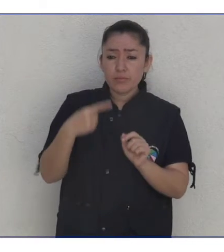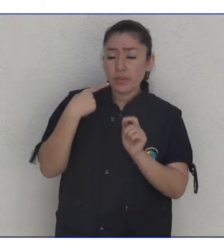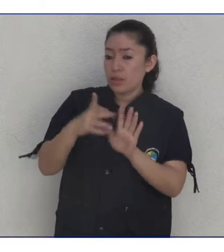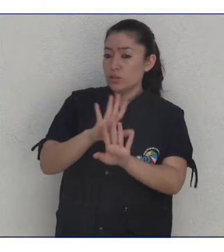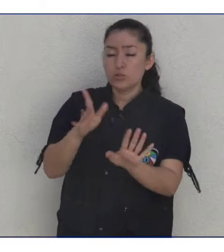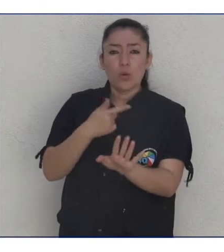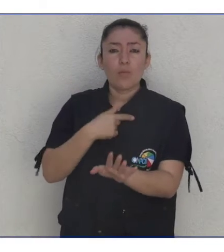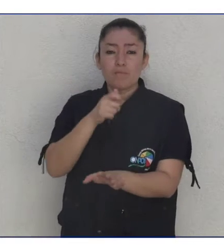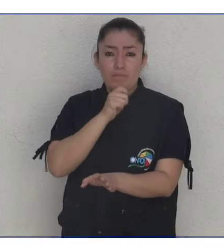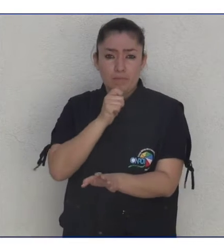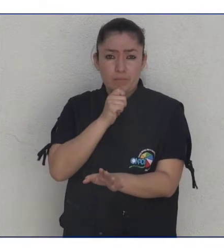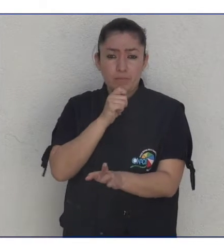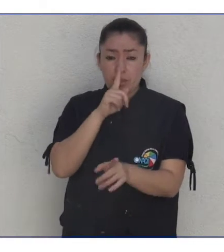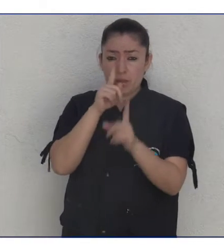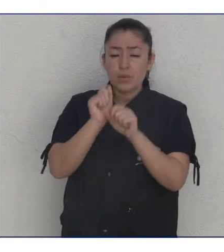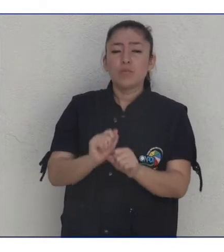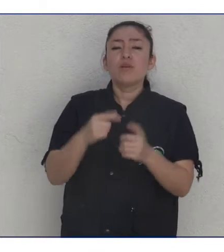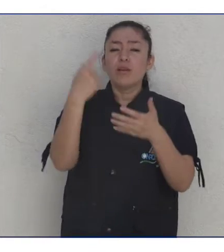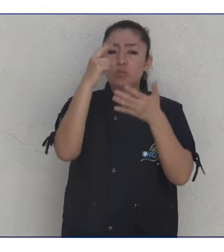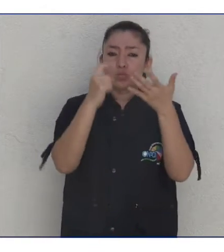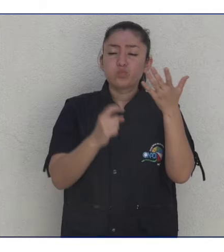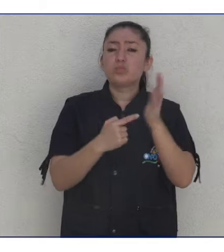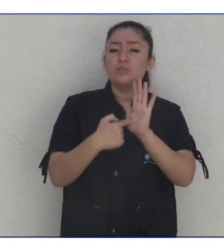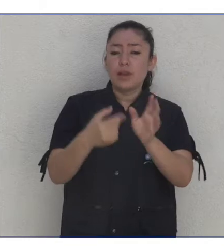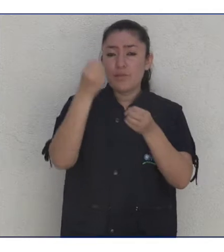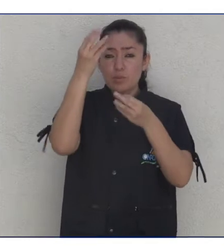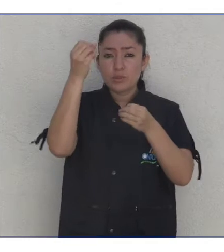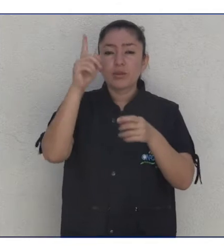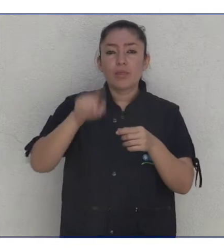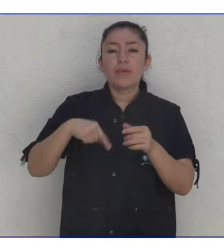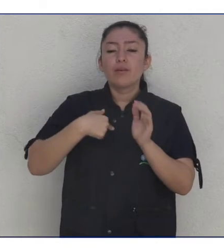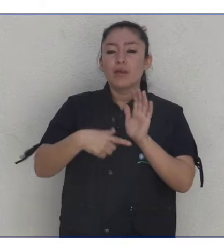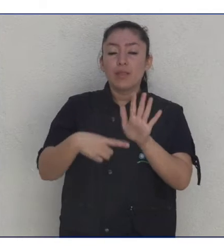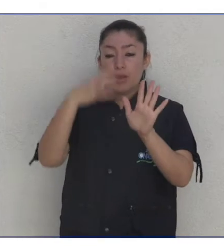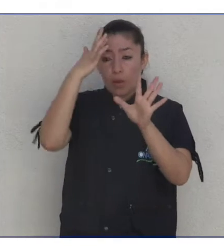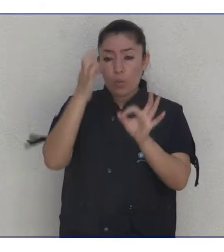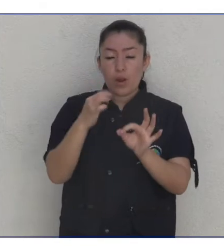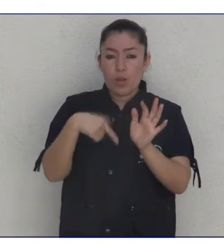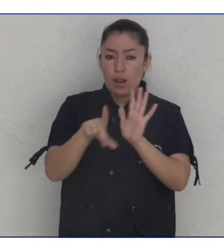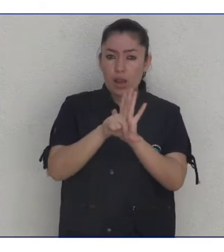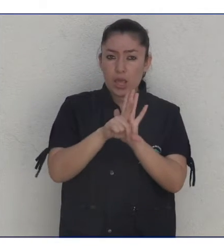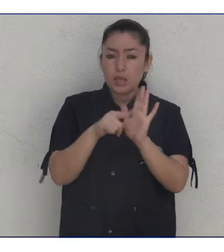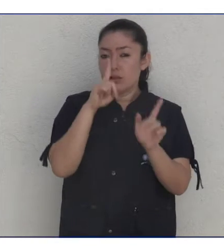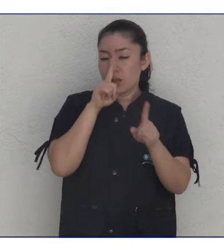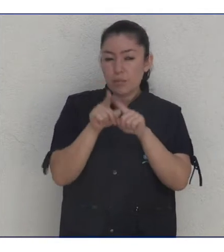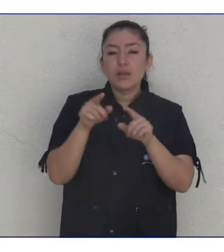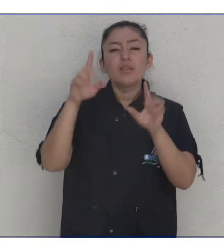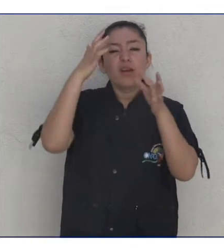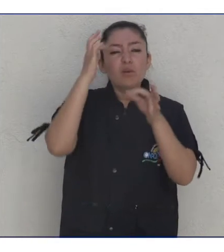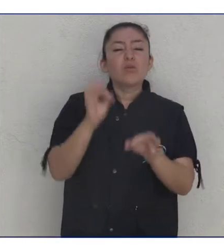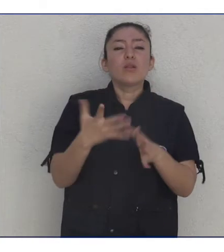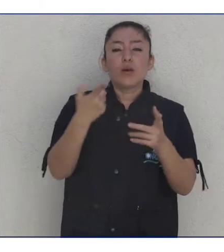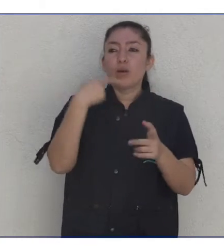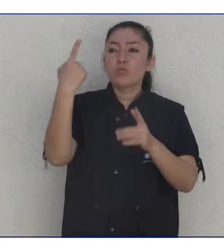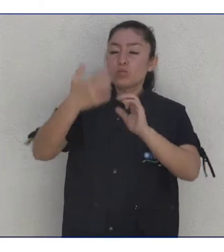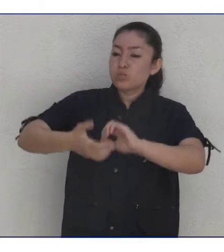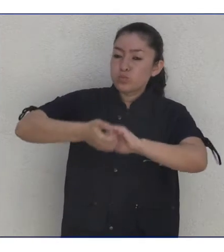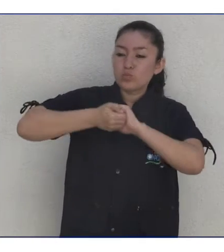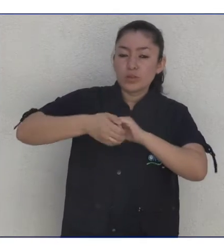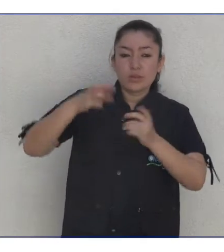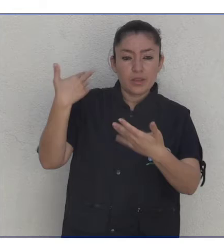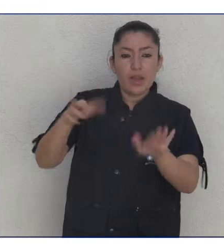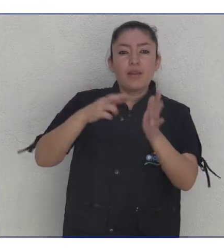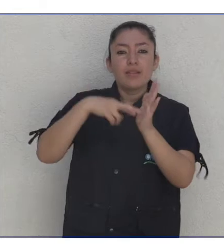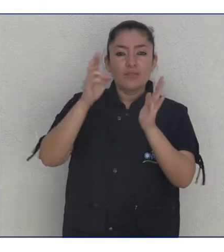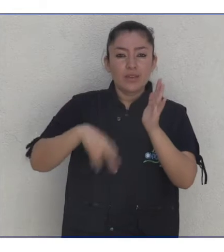considerada confidencial, la información clasificada como reservada de conformidad con la presente ley y las que de acuerdo a los tratados o convenios